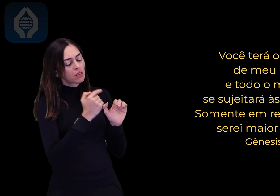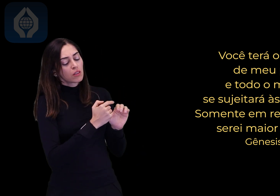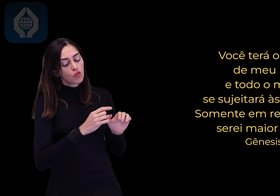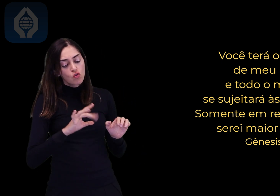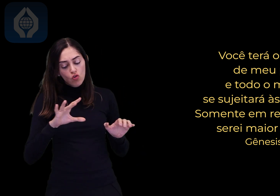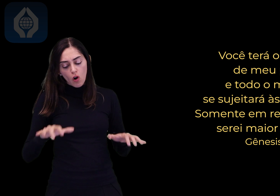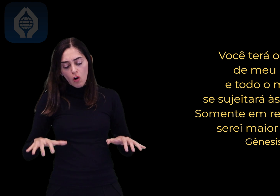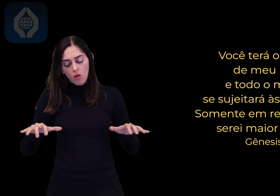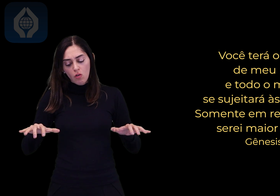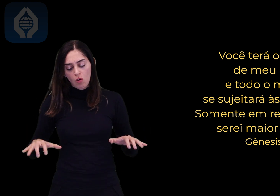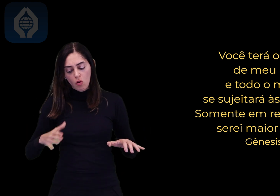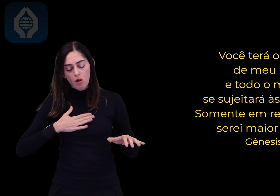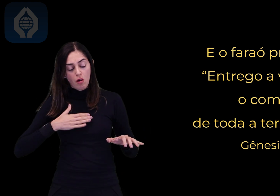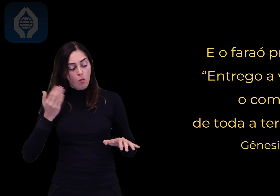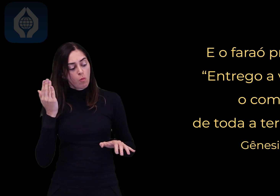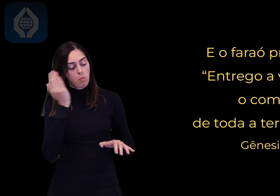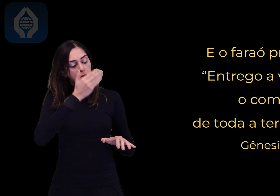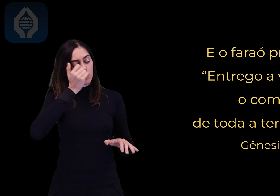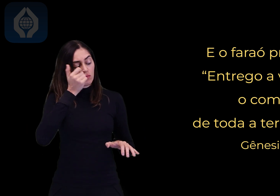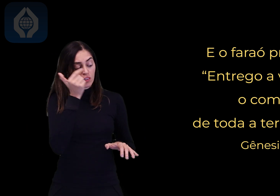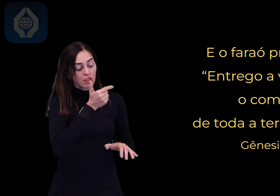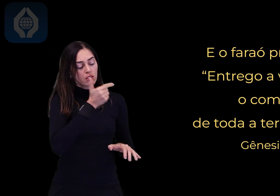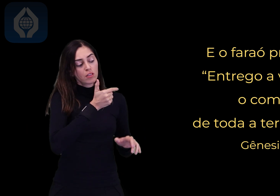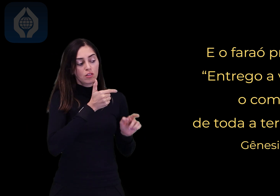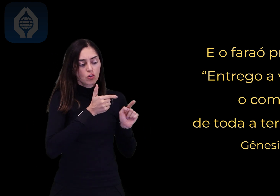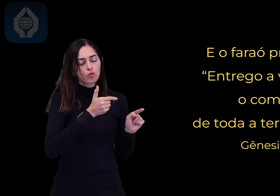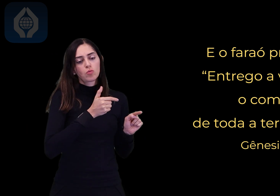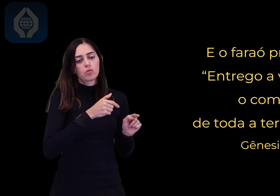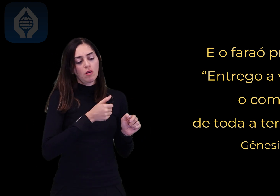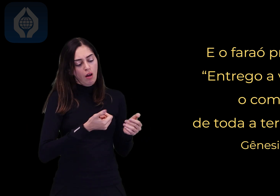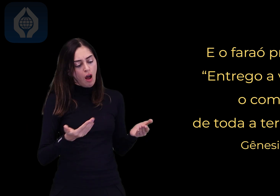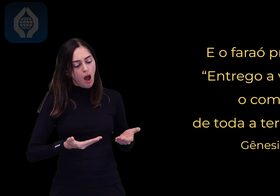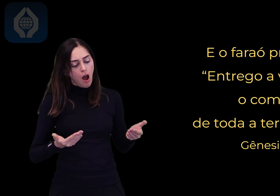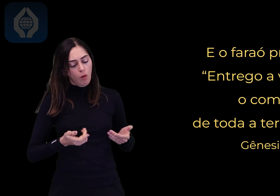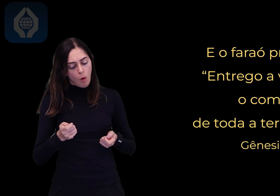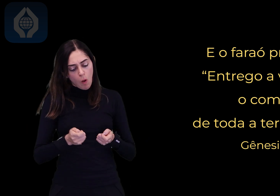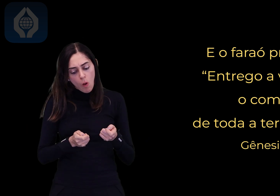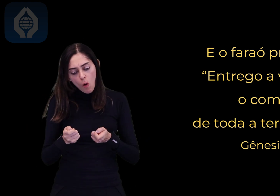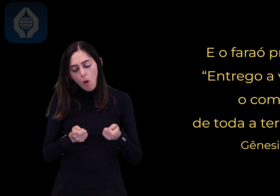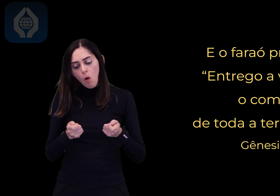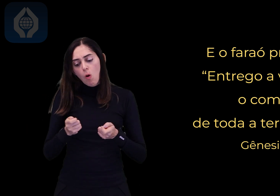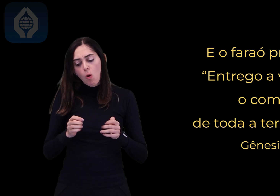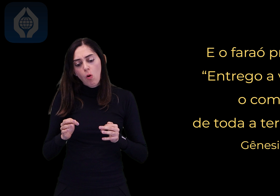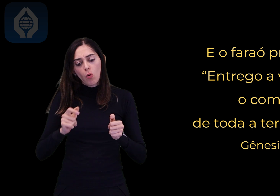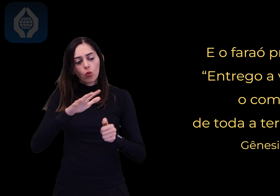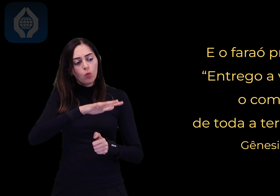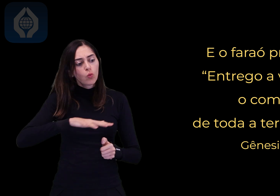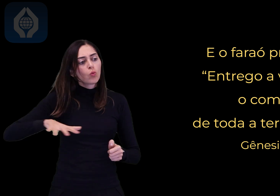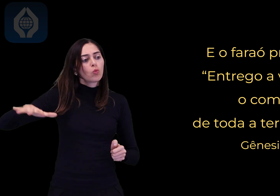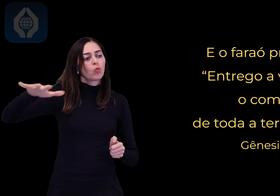serei maior do que você. E o faraó prosseguiu: entrego a você agora o comando de toda a terra do Egito.